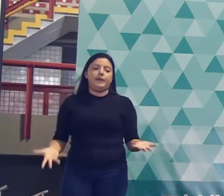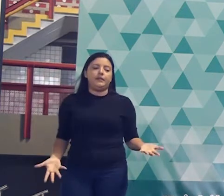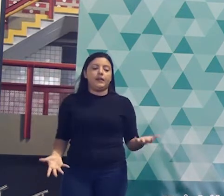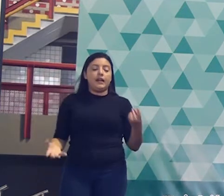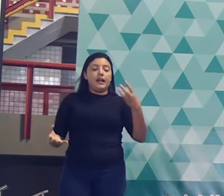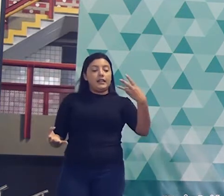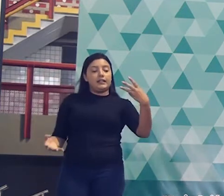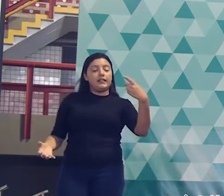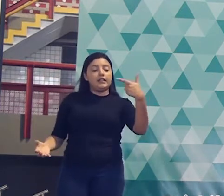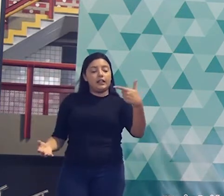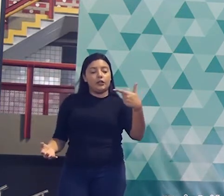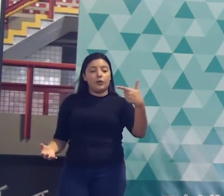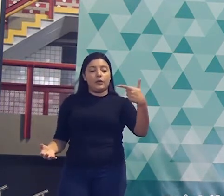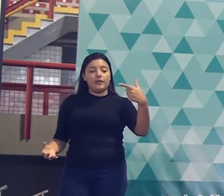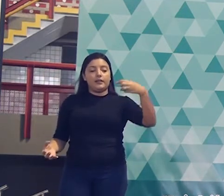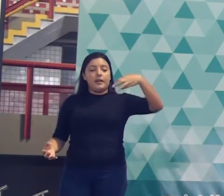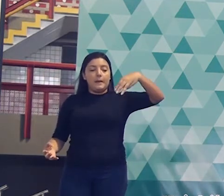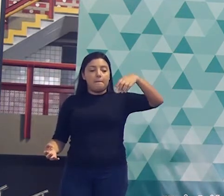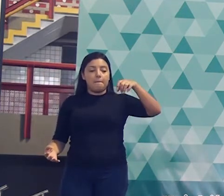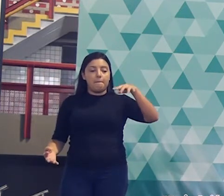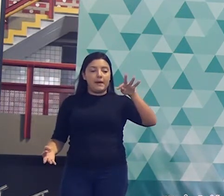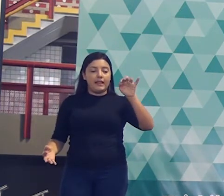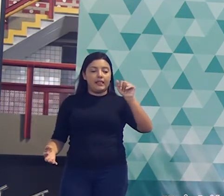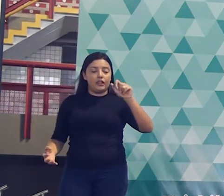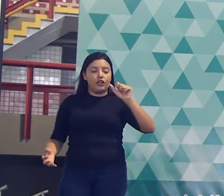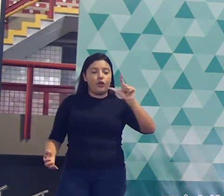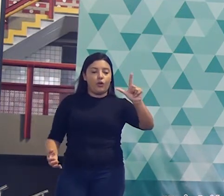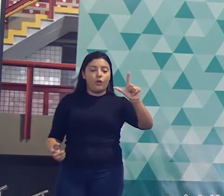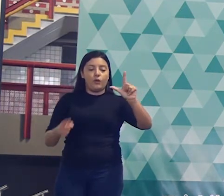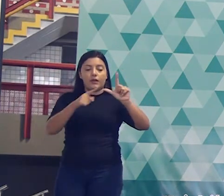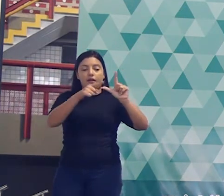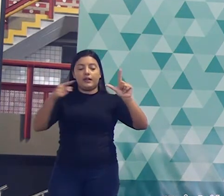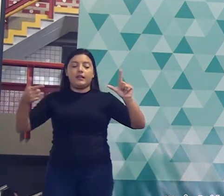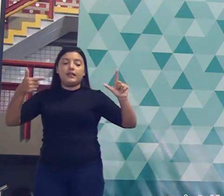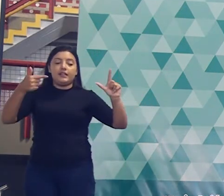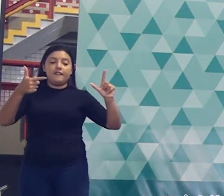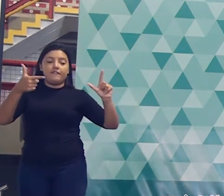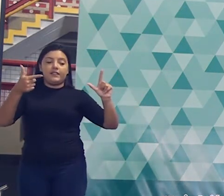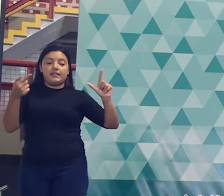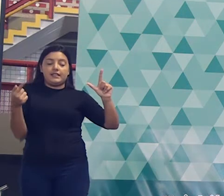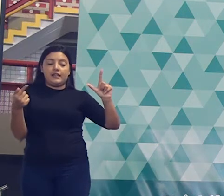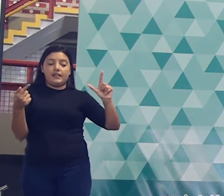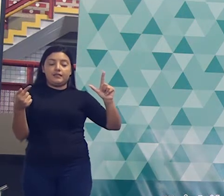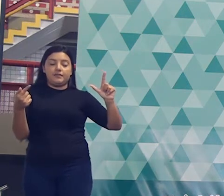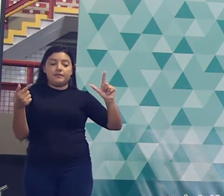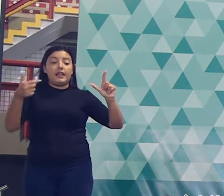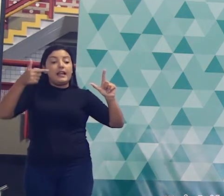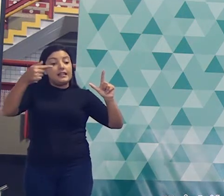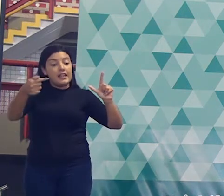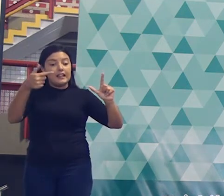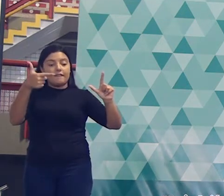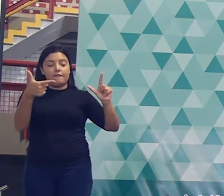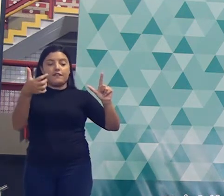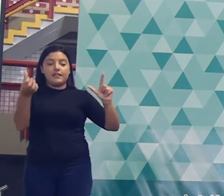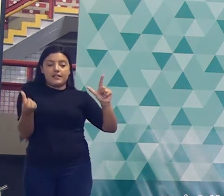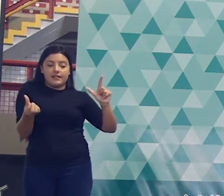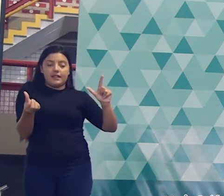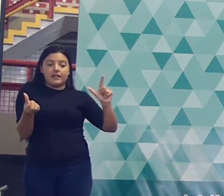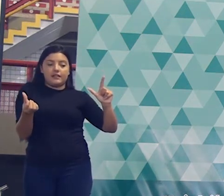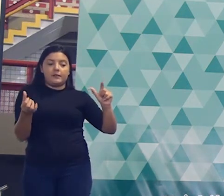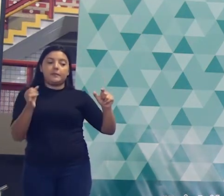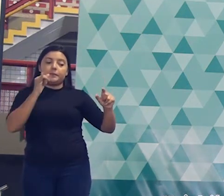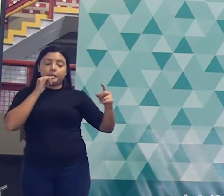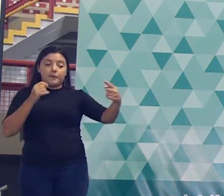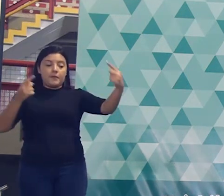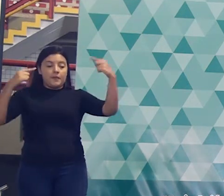32 gramas de metanol liberam 726 kJ de calor. Se eu tiver